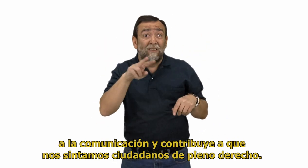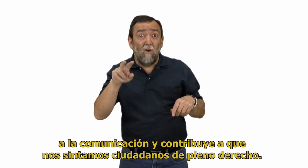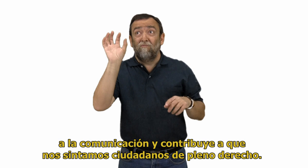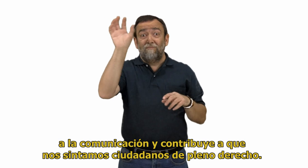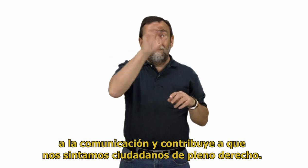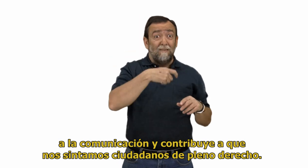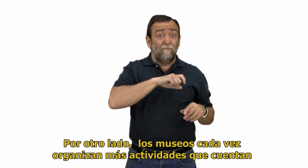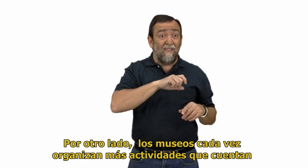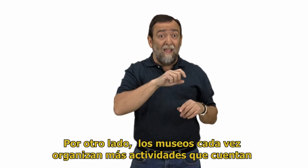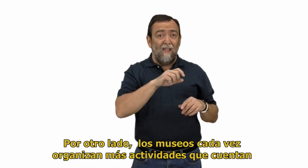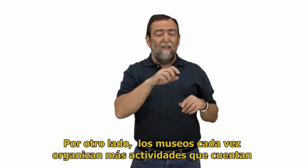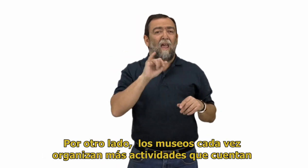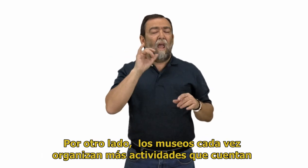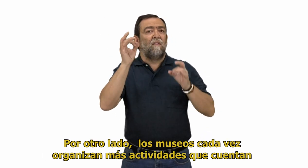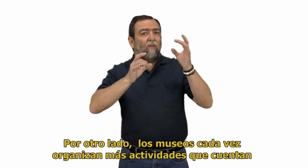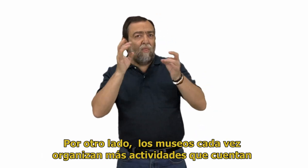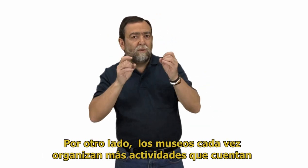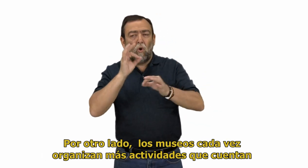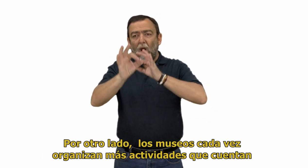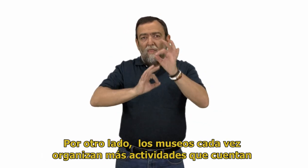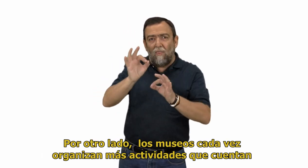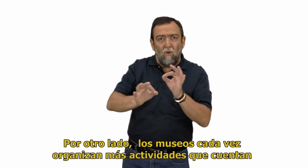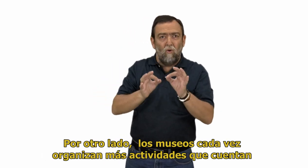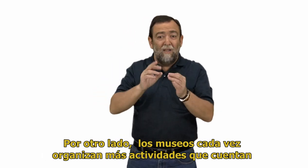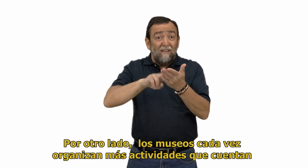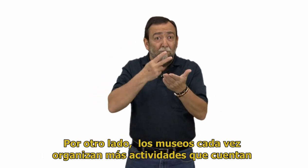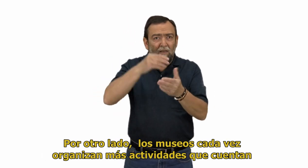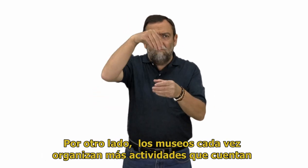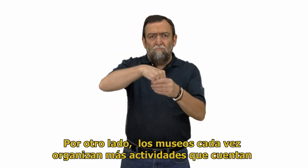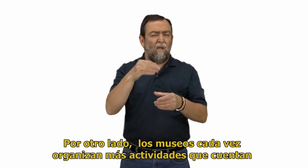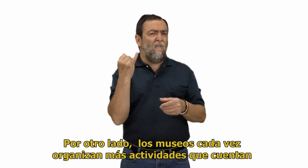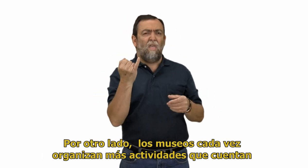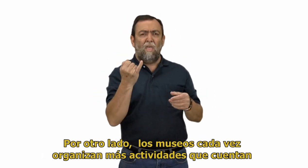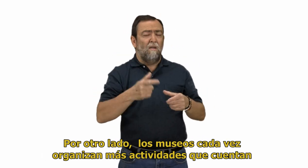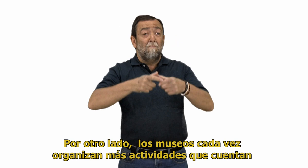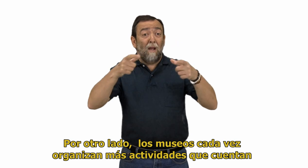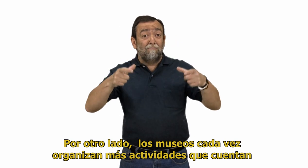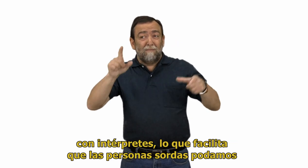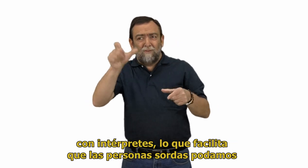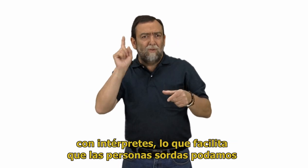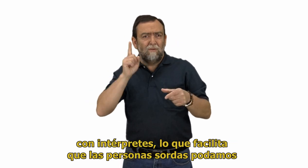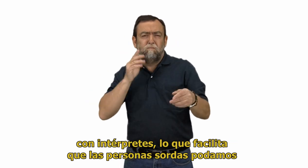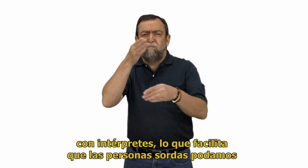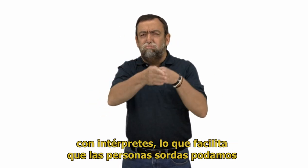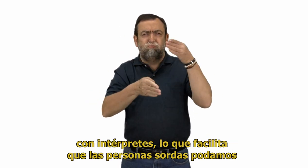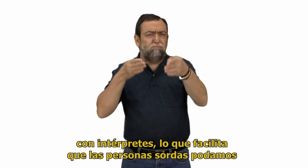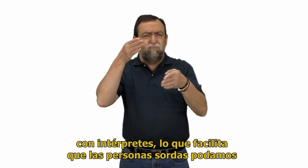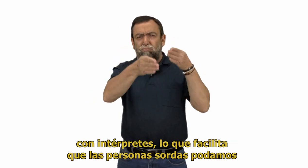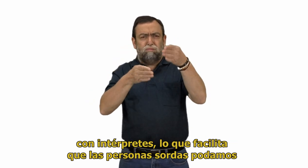de pleno derecho. Por otro lado, los museos cada vez organizan más actividades que cuentan con intérpretes, lo que facilita que